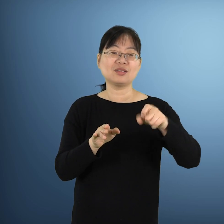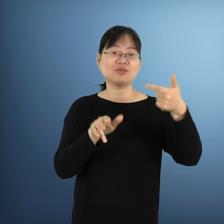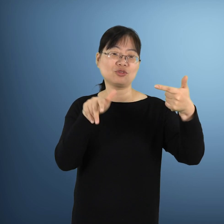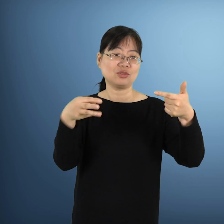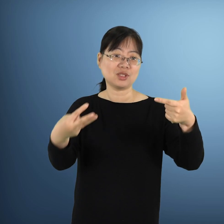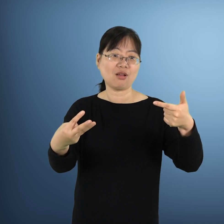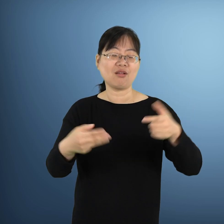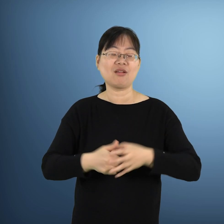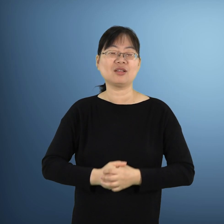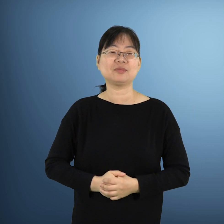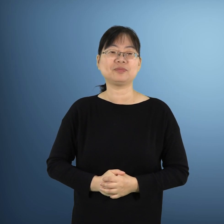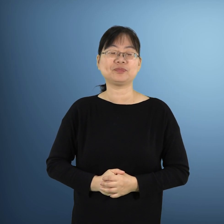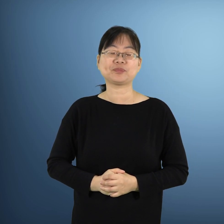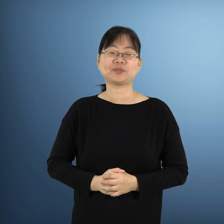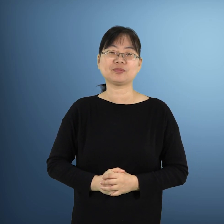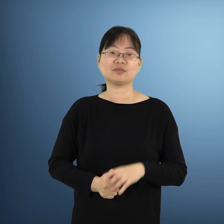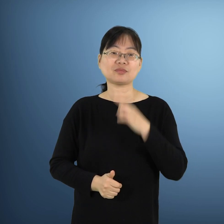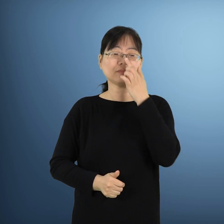16절.